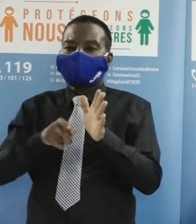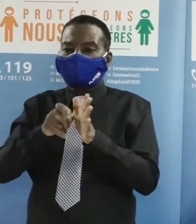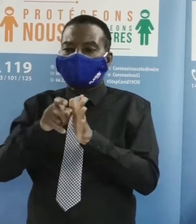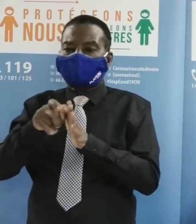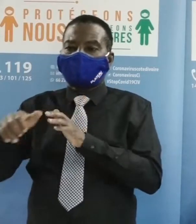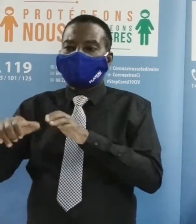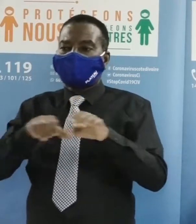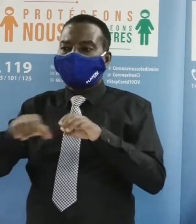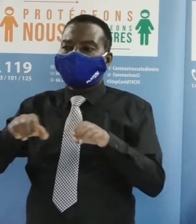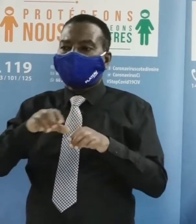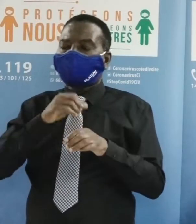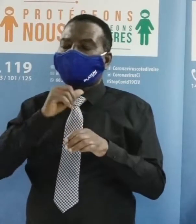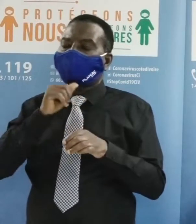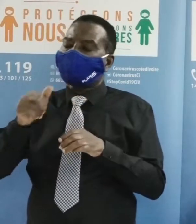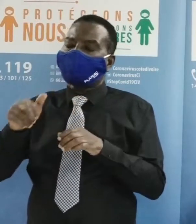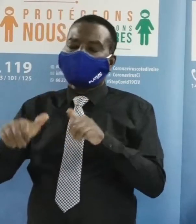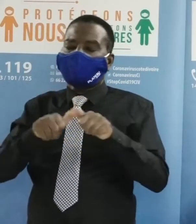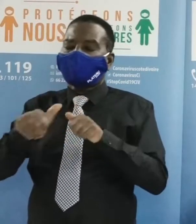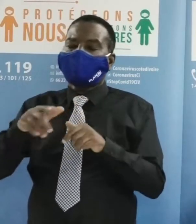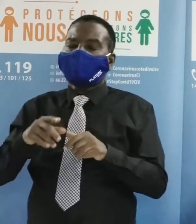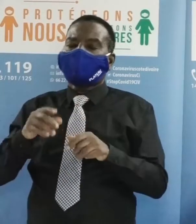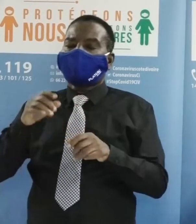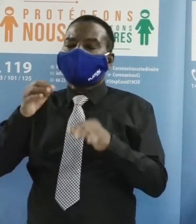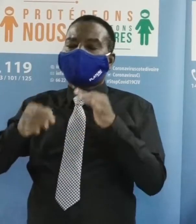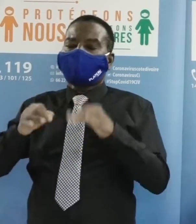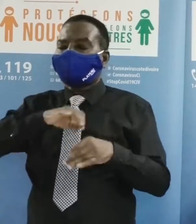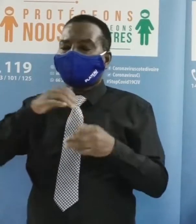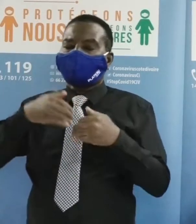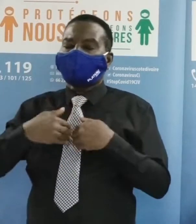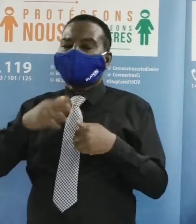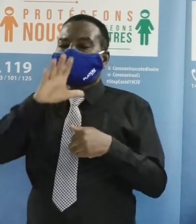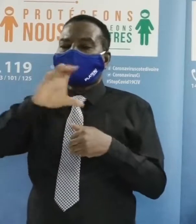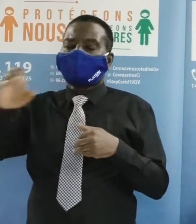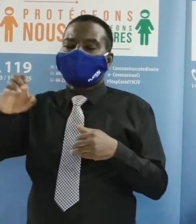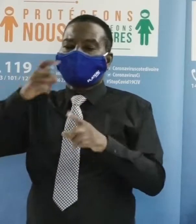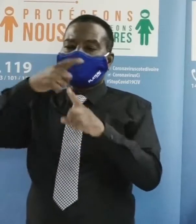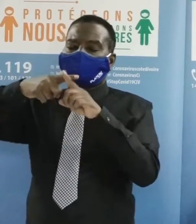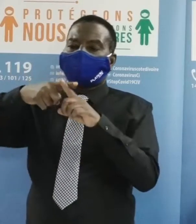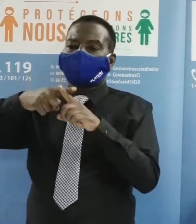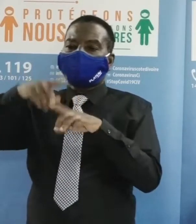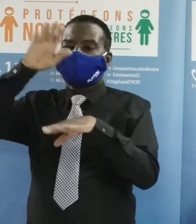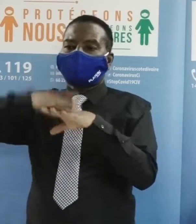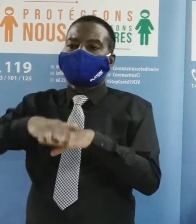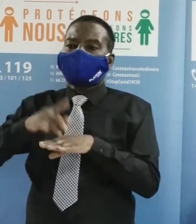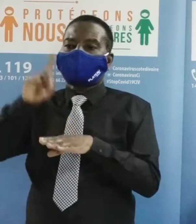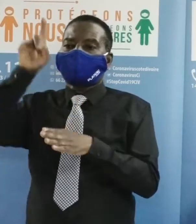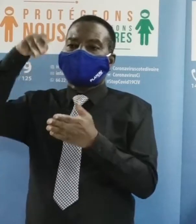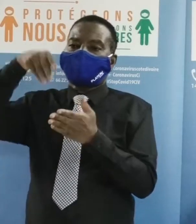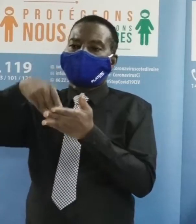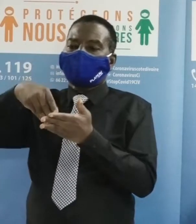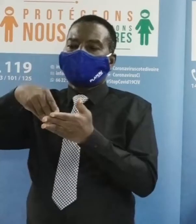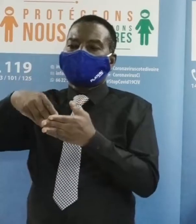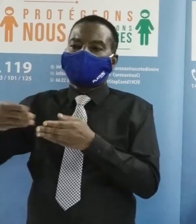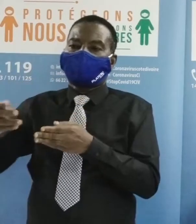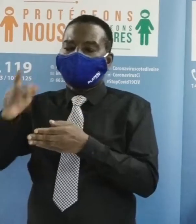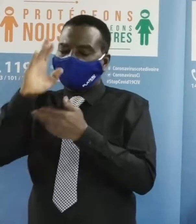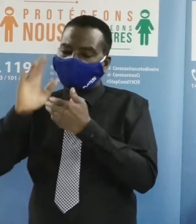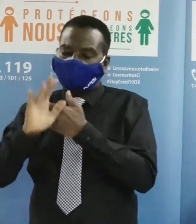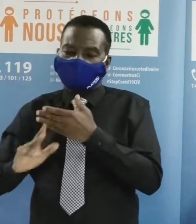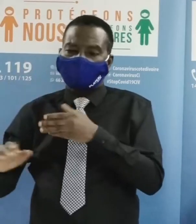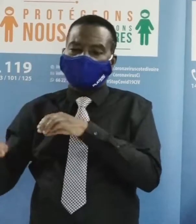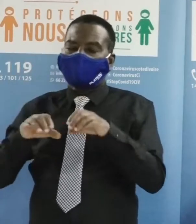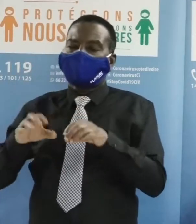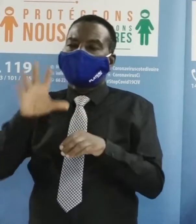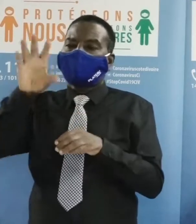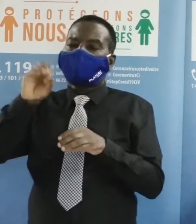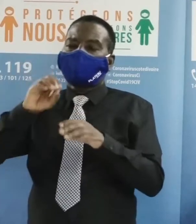inactif ceci j'ai 500 positif sur 1000 échantillons a fait 50%